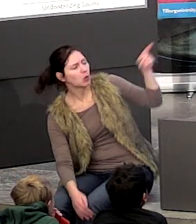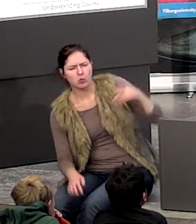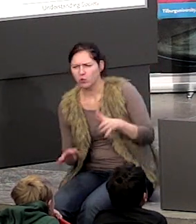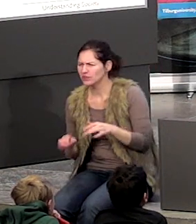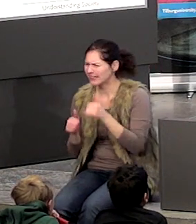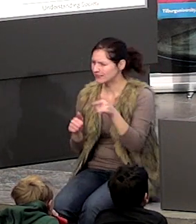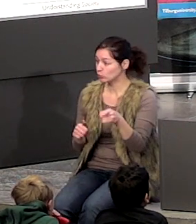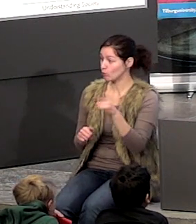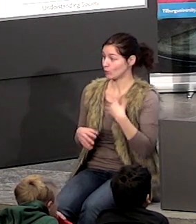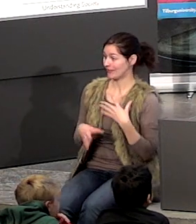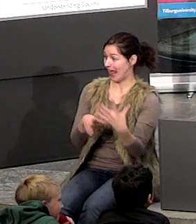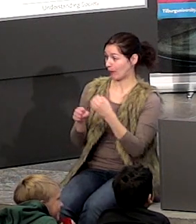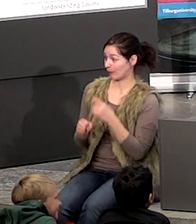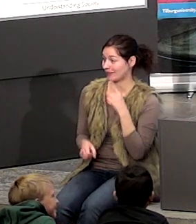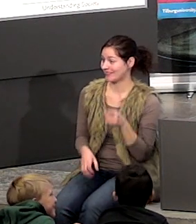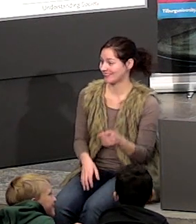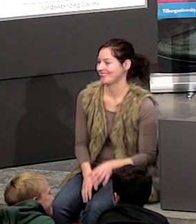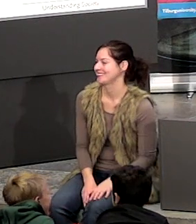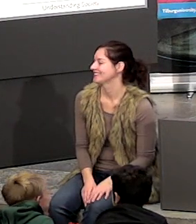Alt tab.